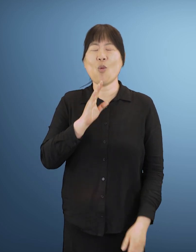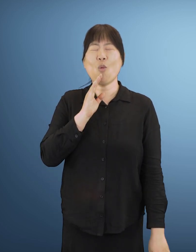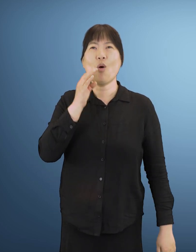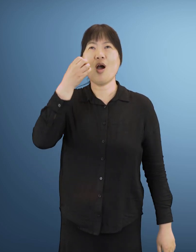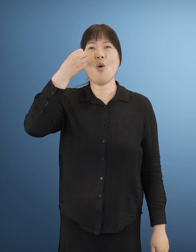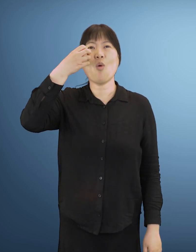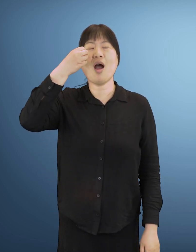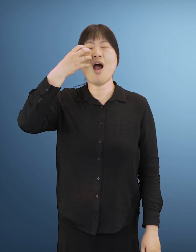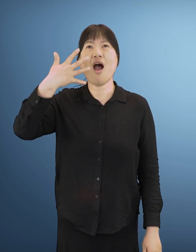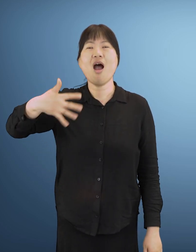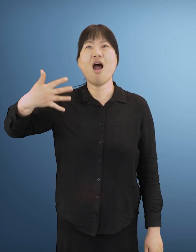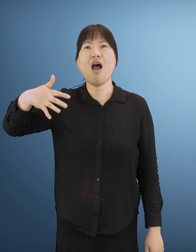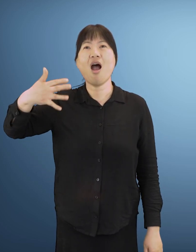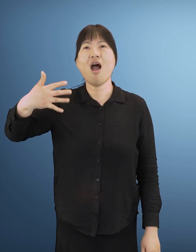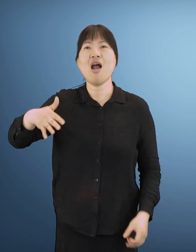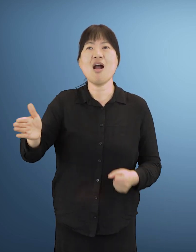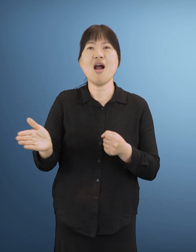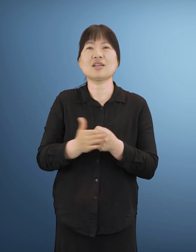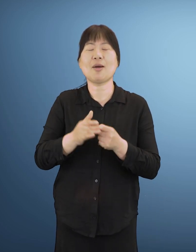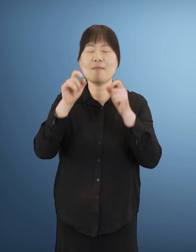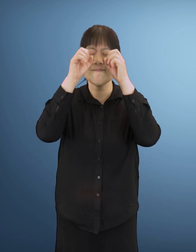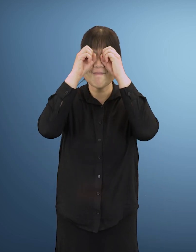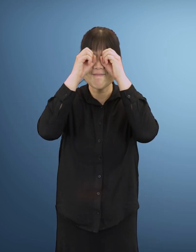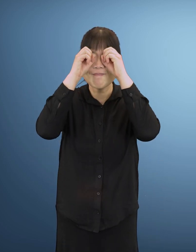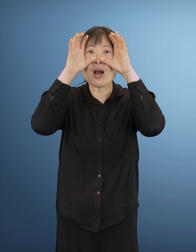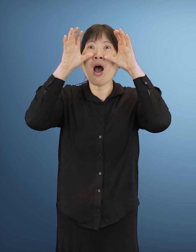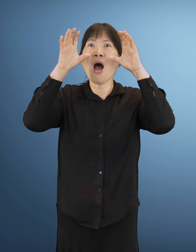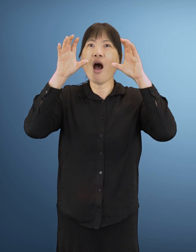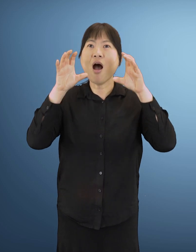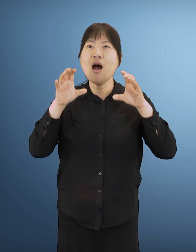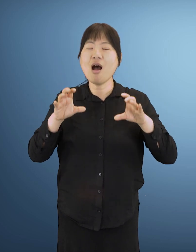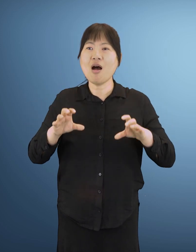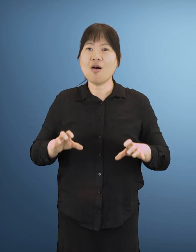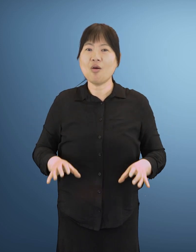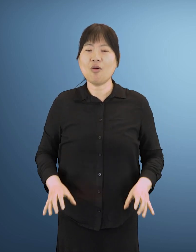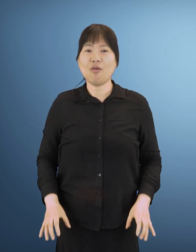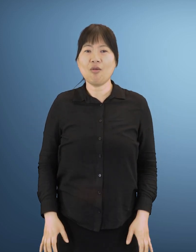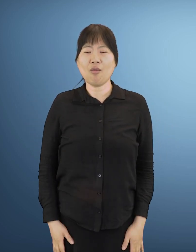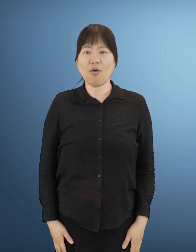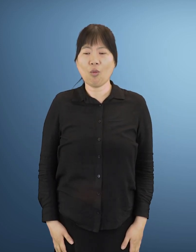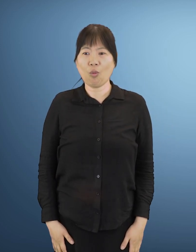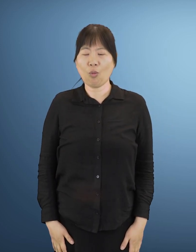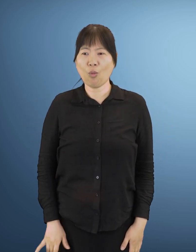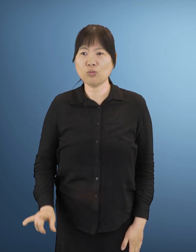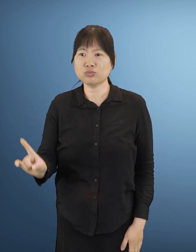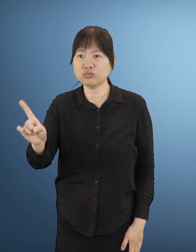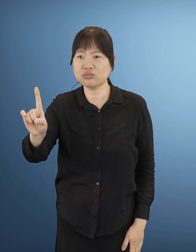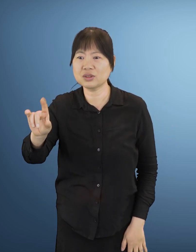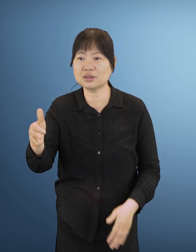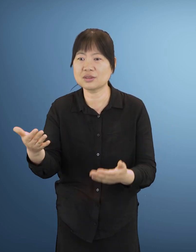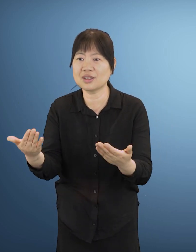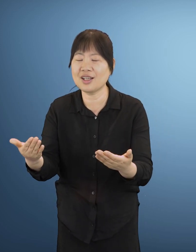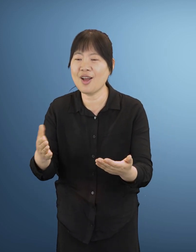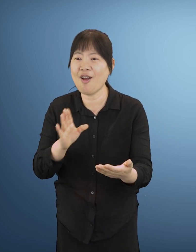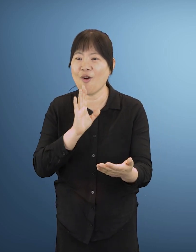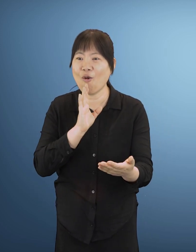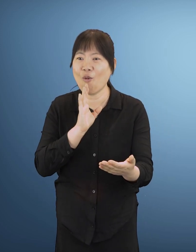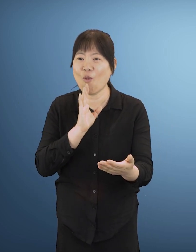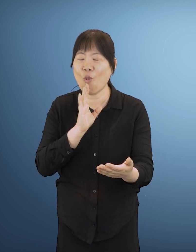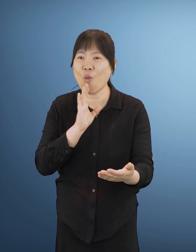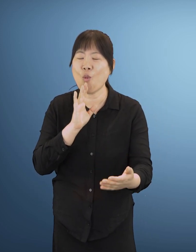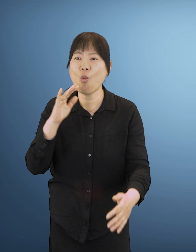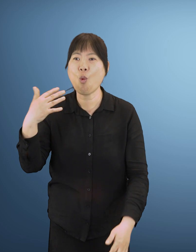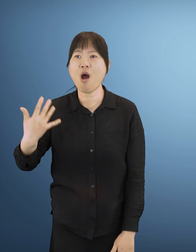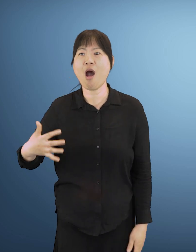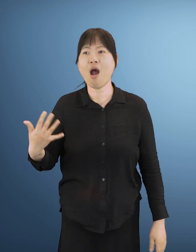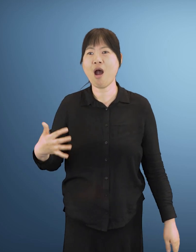경이로움에 압도되는 놀람이에요. 아니 이게 무슨 일인가. 경이로움에